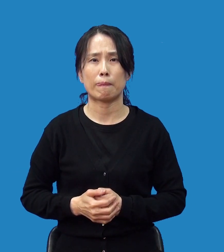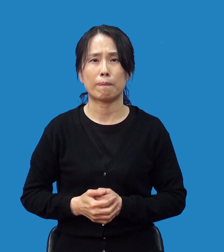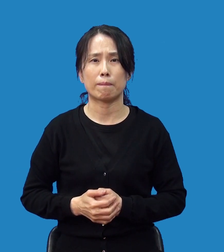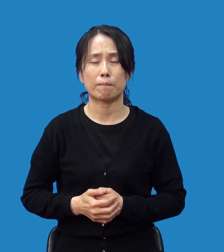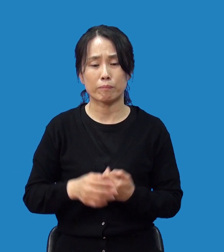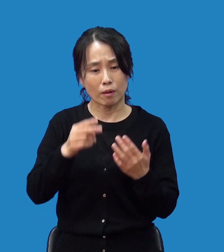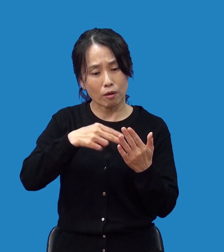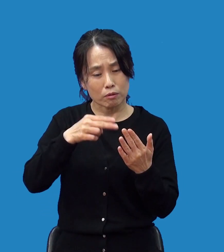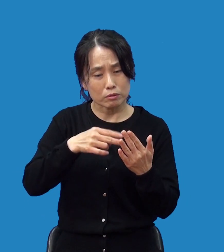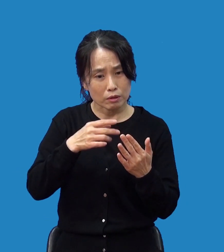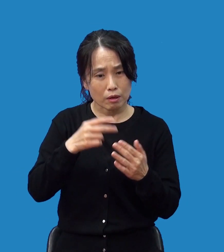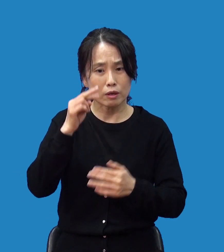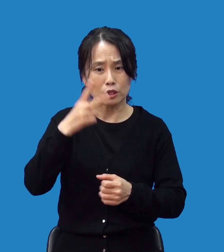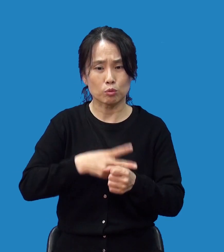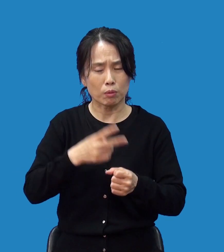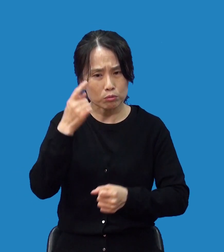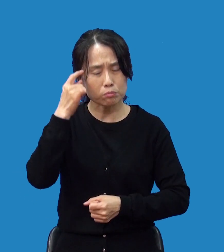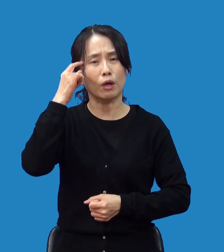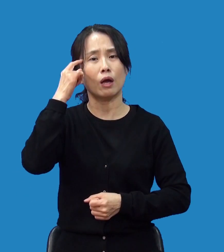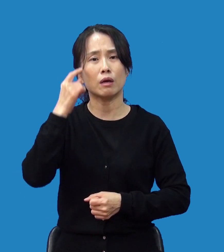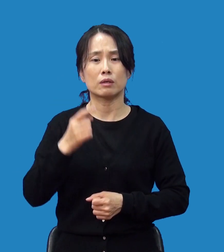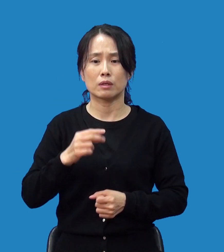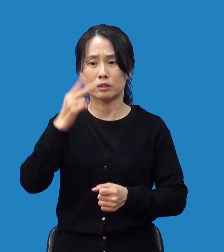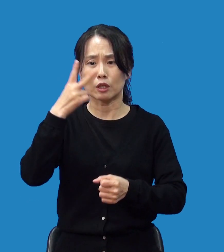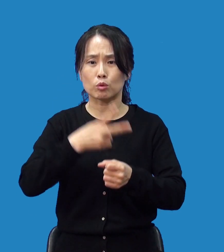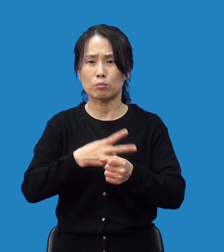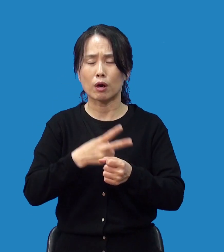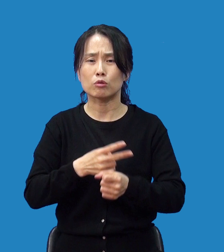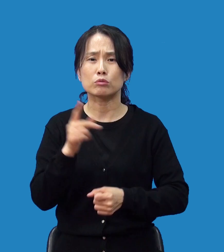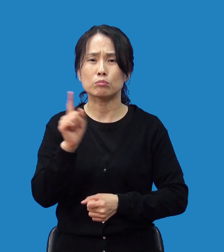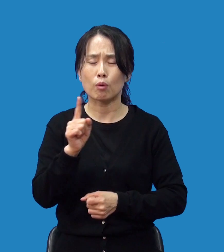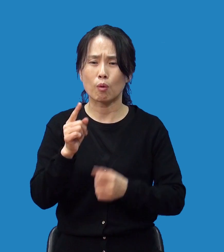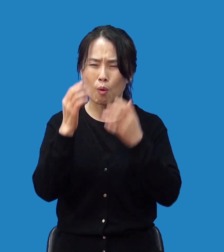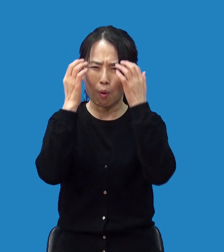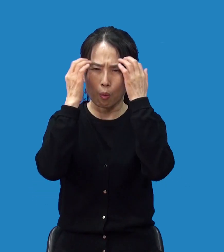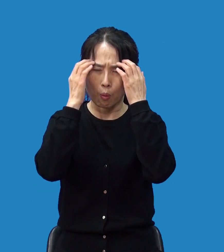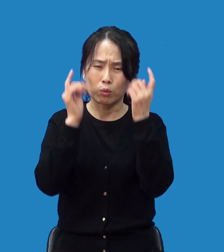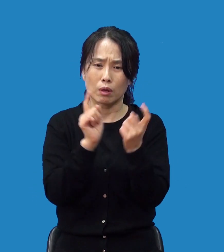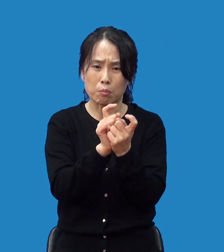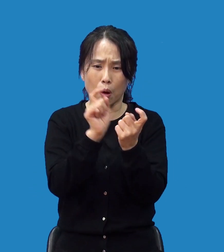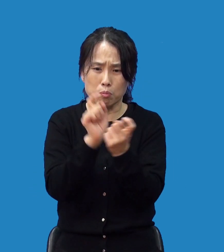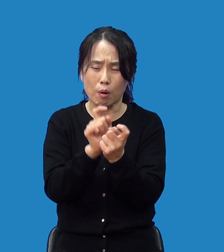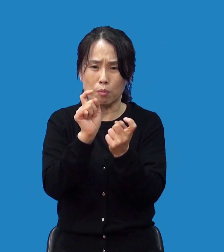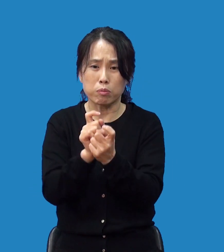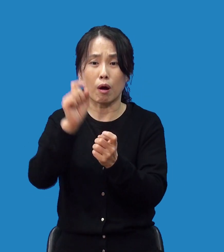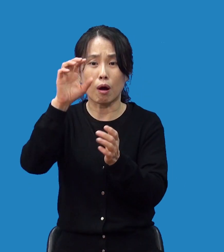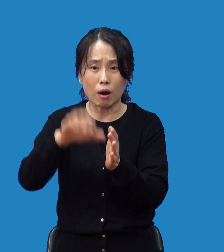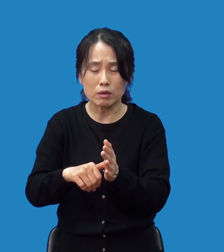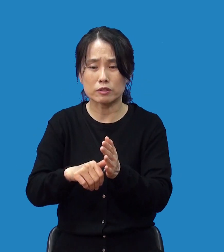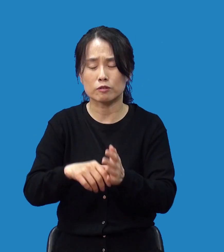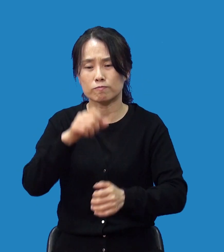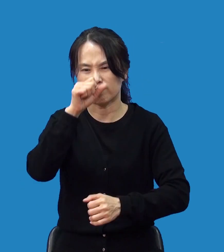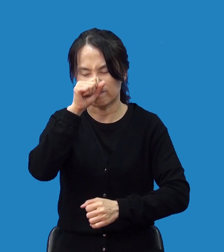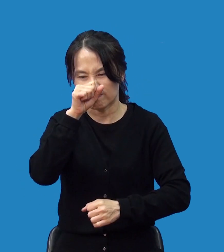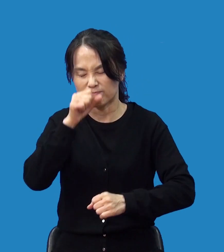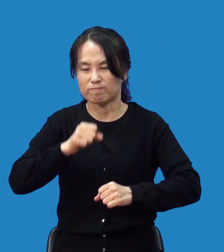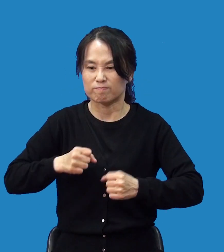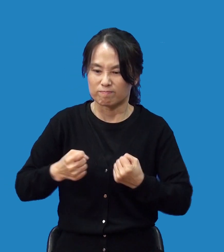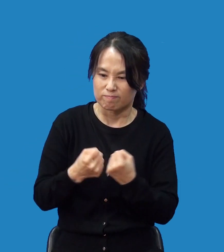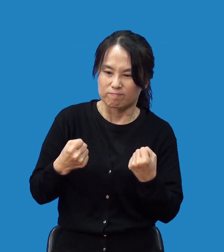사도 바울은요, 고난의 연속 가운데에도 선한 싸움을 싸웠고 달려갈 길